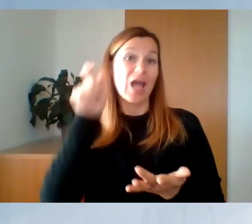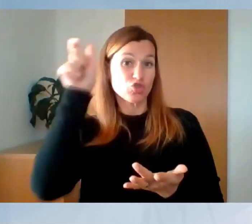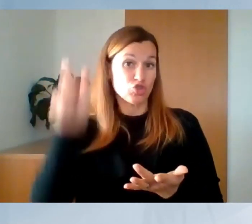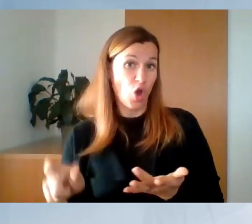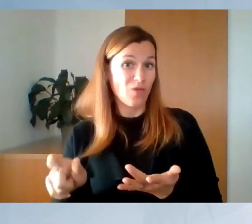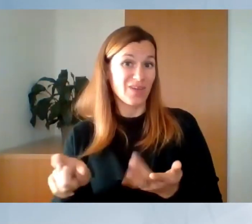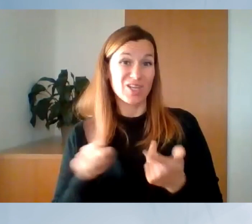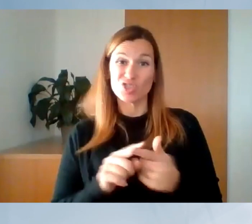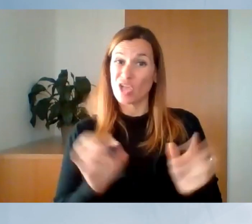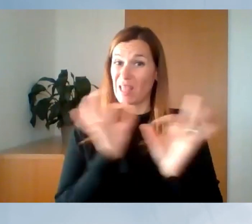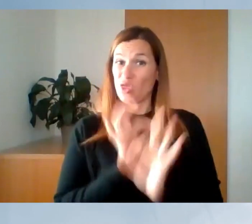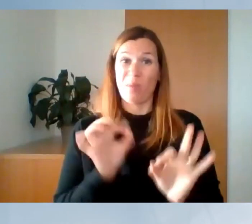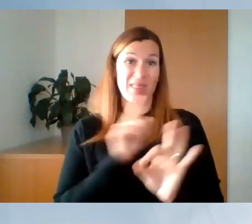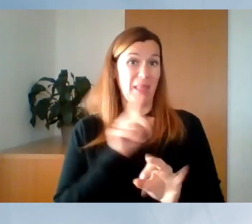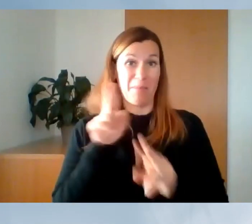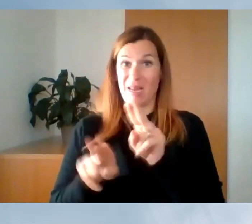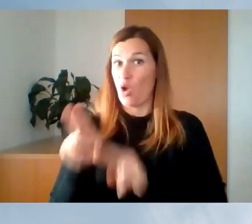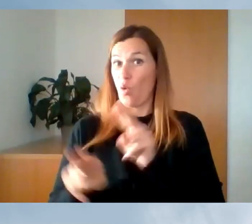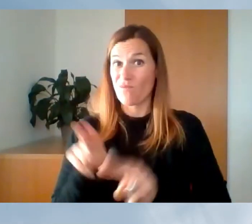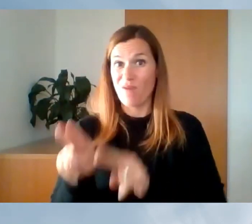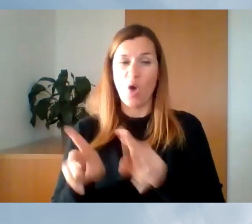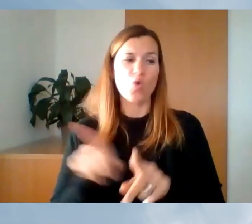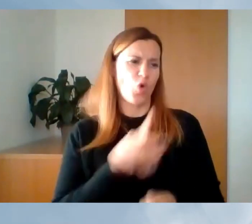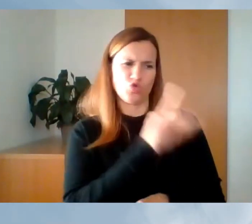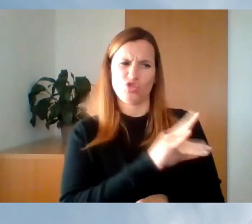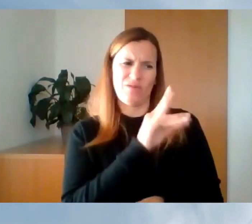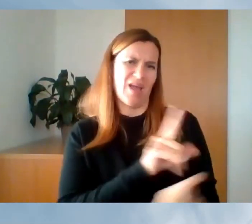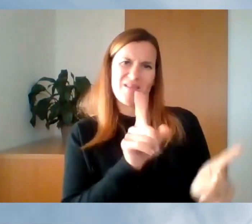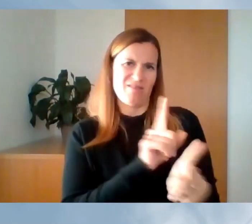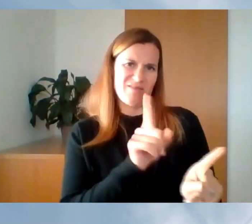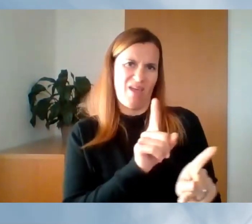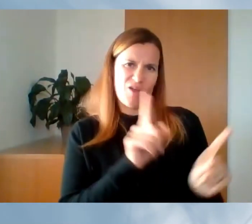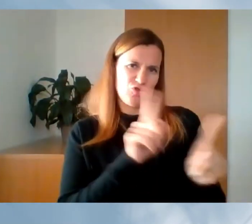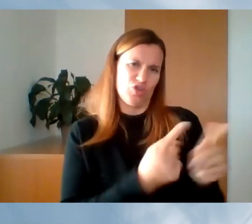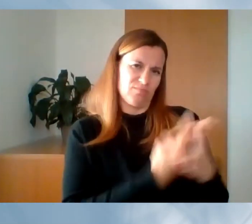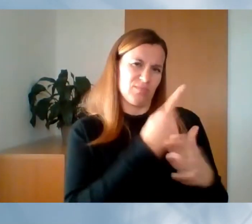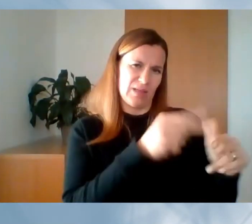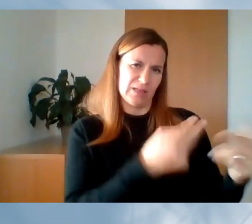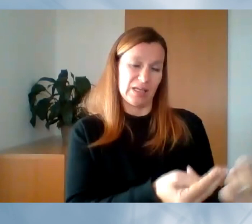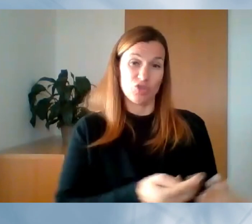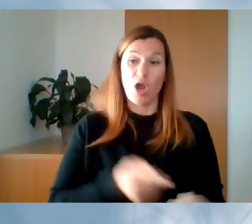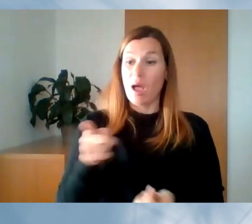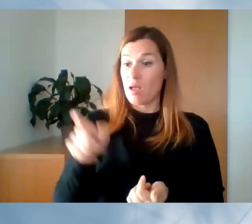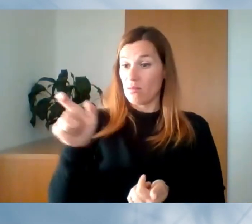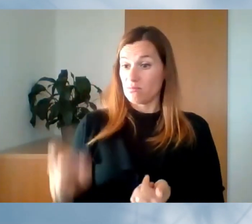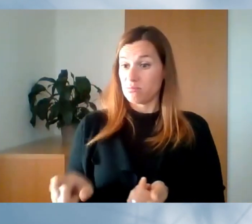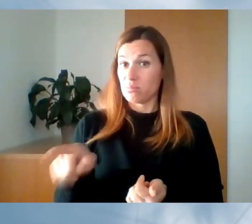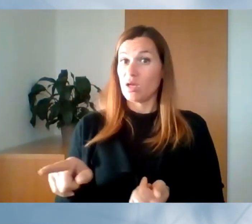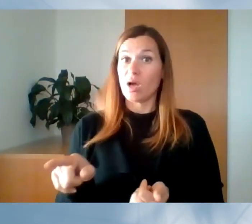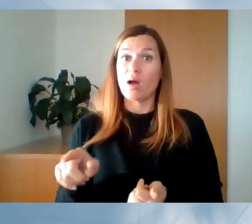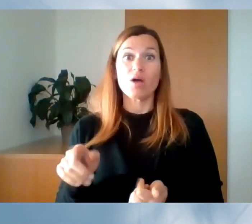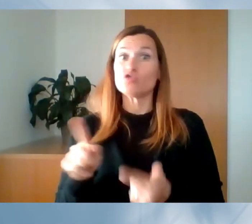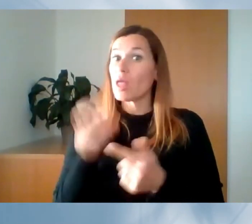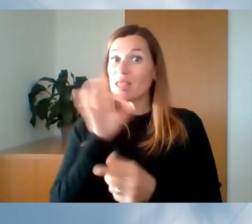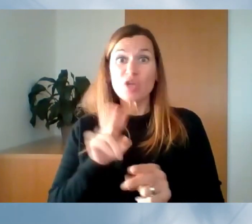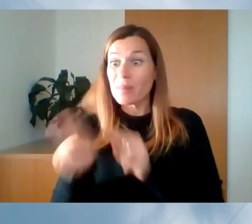ta človek, če bi ga nihče ne negoval, tako kot živali ne, če se polomi, bi v enem